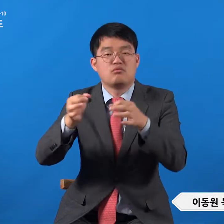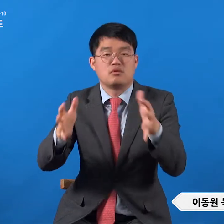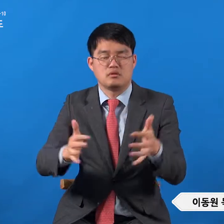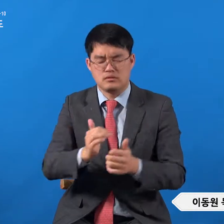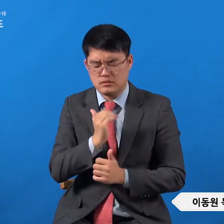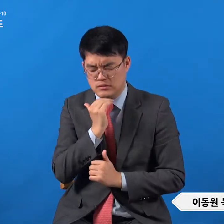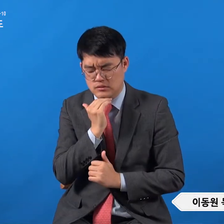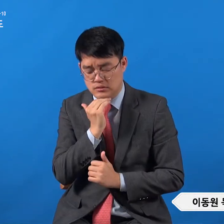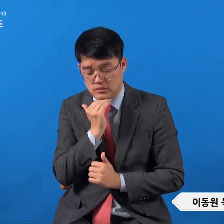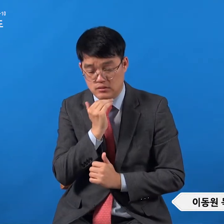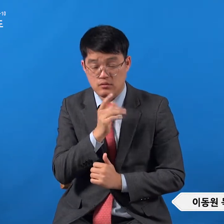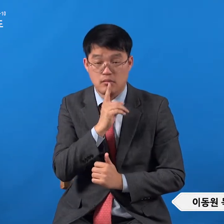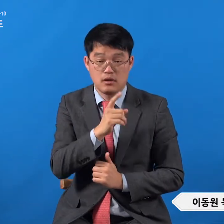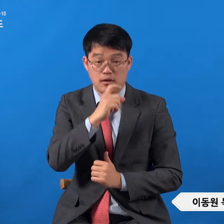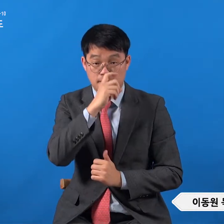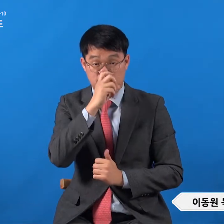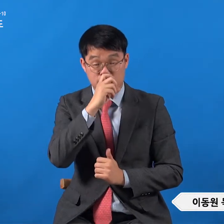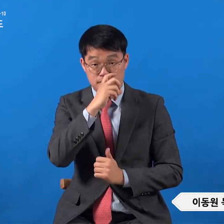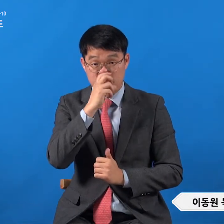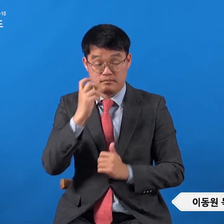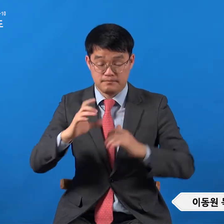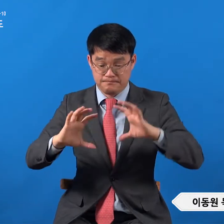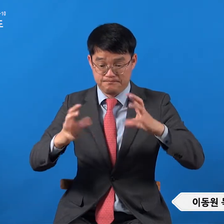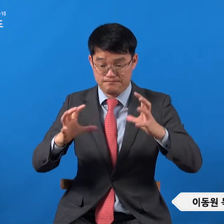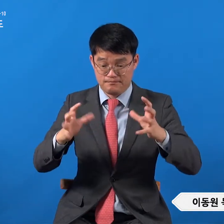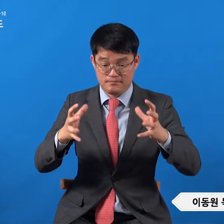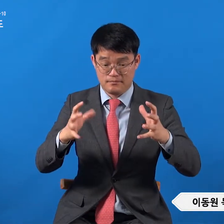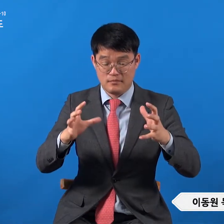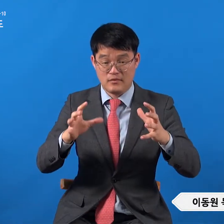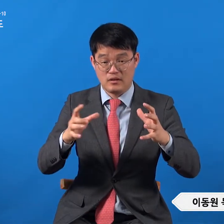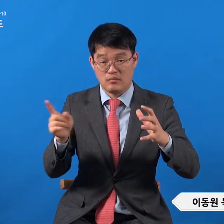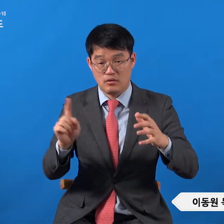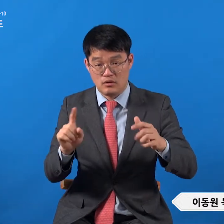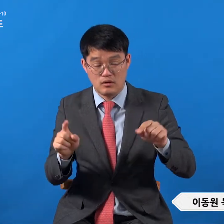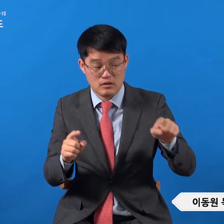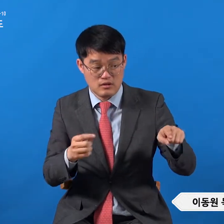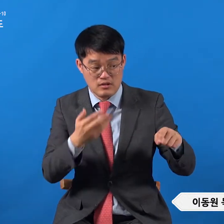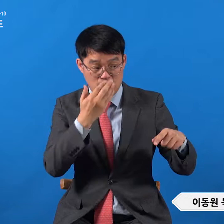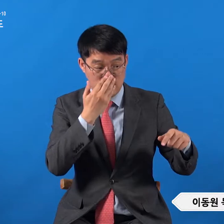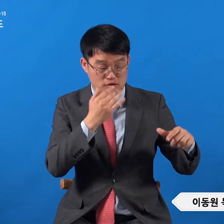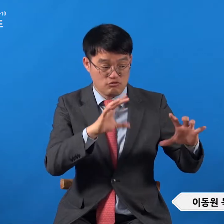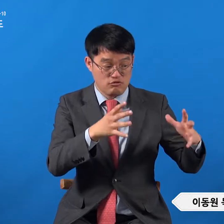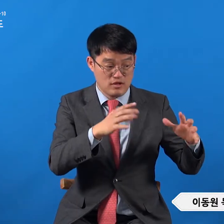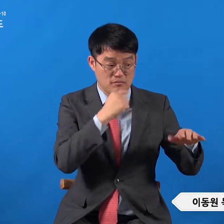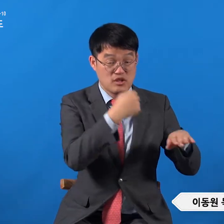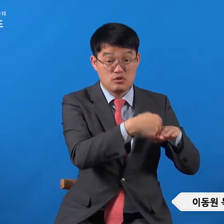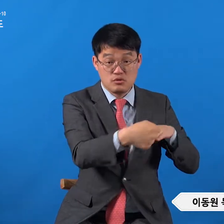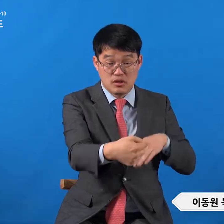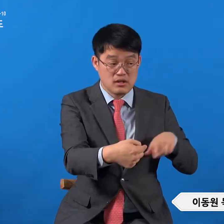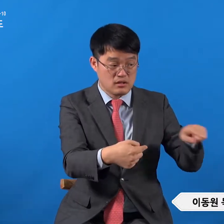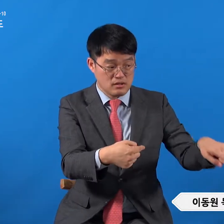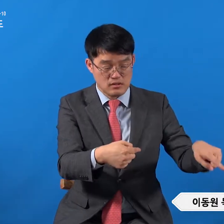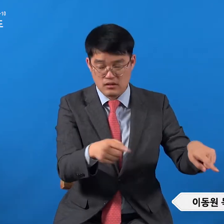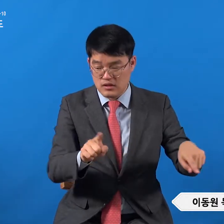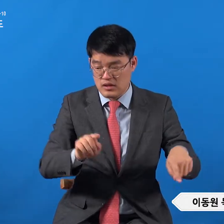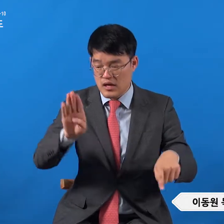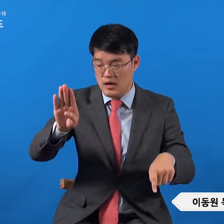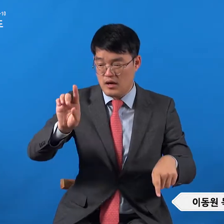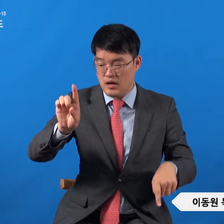것입니다. 국가의 운명이 기울던 석양역 유대민족이 소위 갈대아,